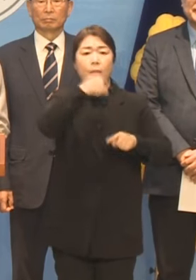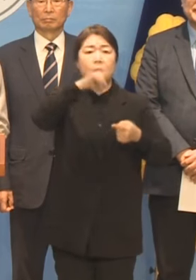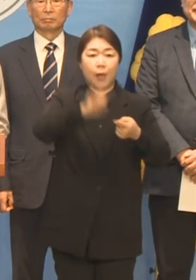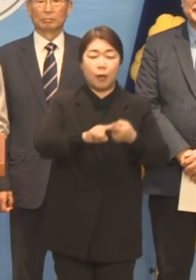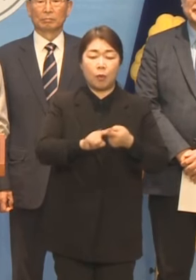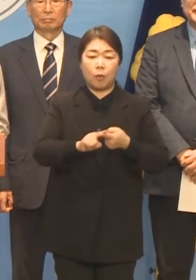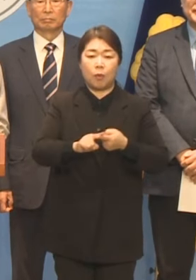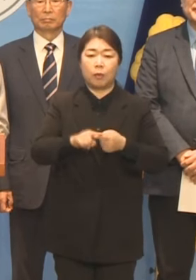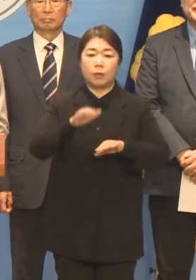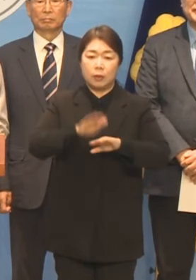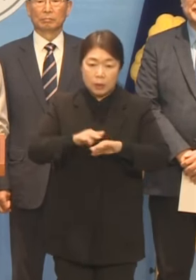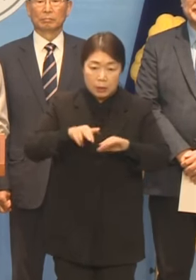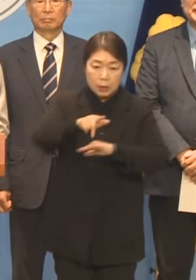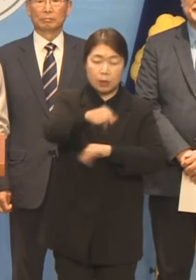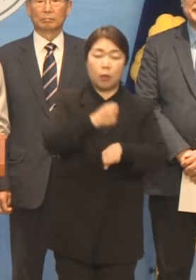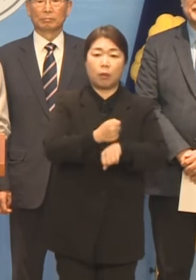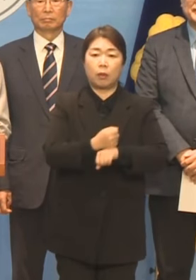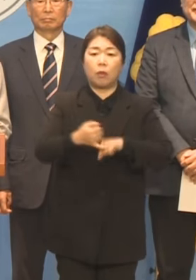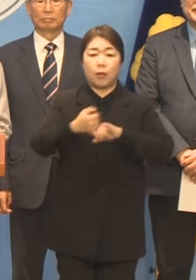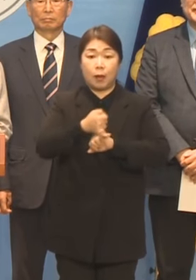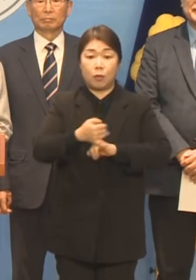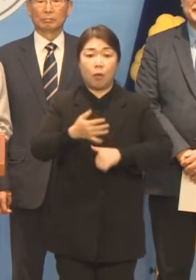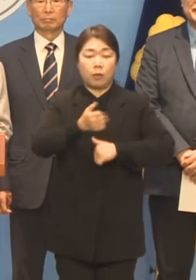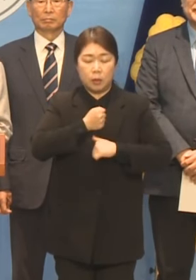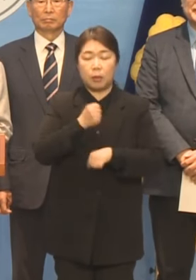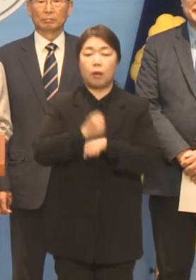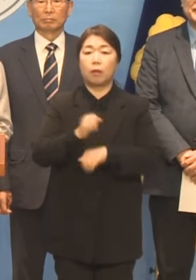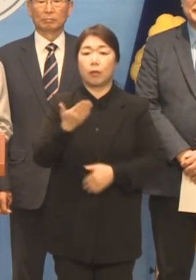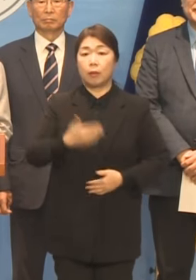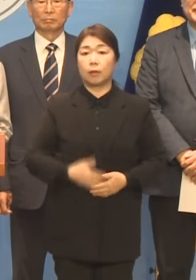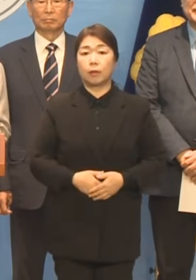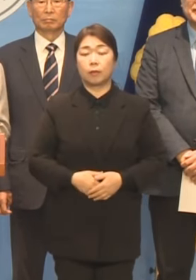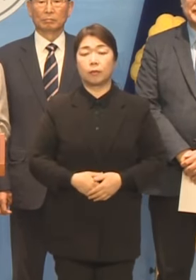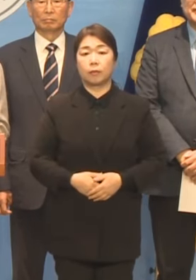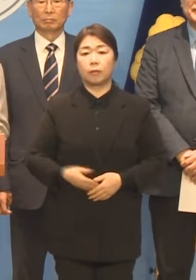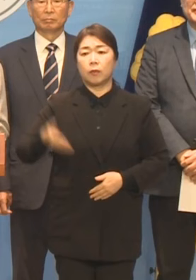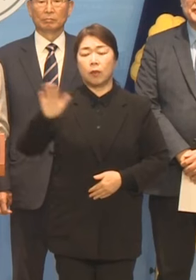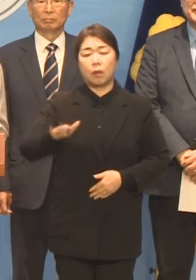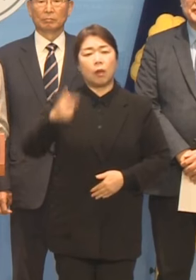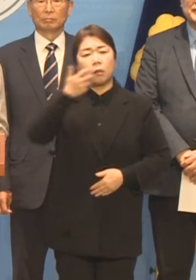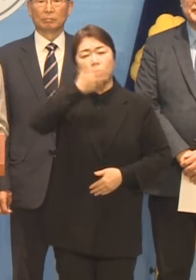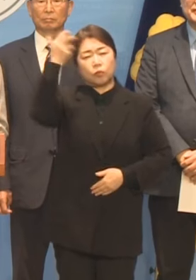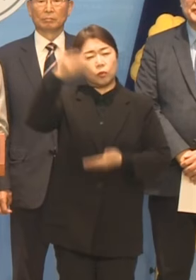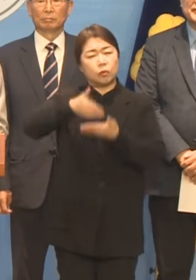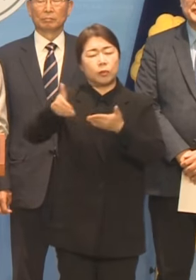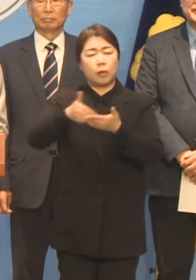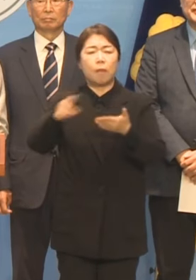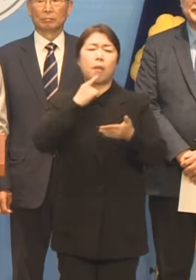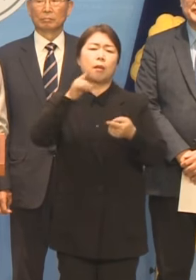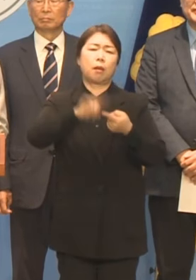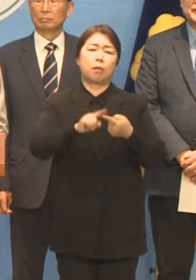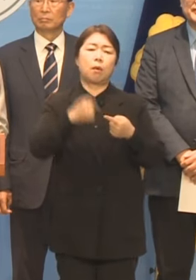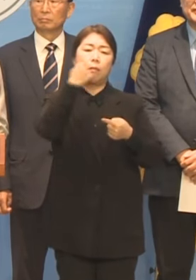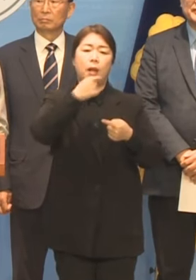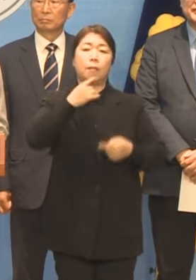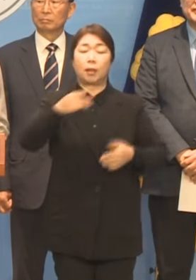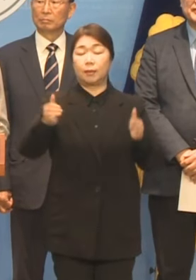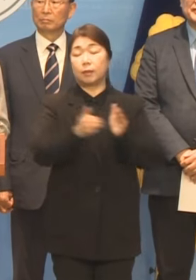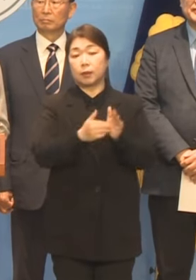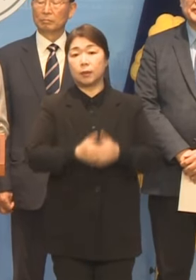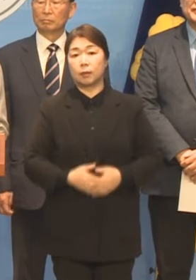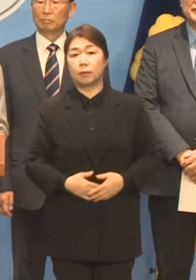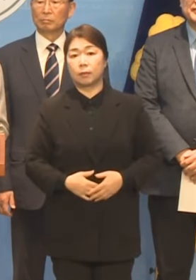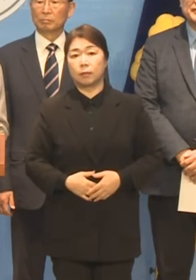정치인의 본령이 생각합니다 이미지는 이미지일뿐입니다 근사한 말로 그치면 그것은